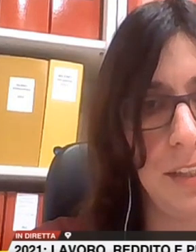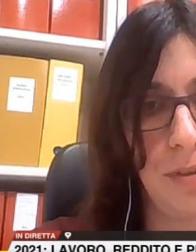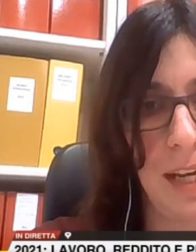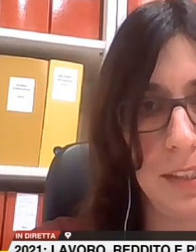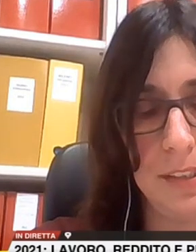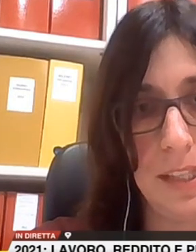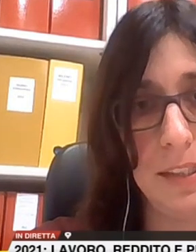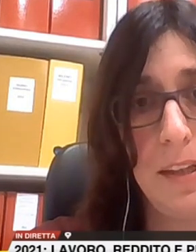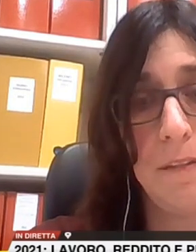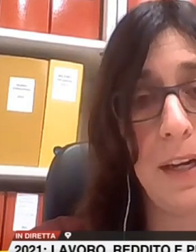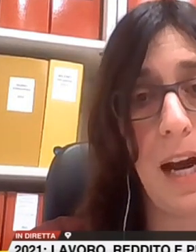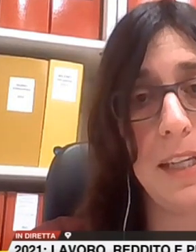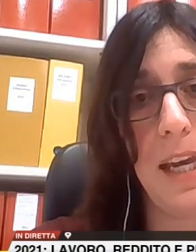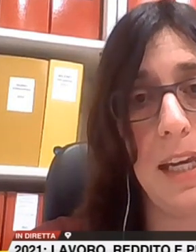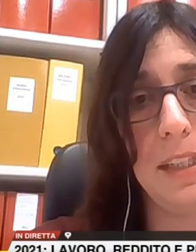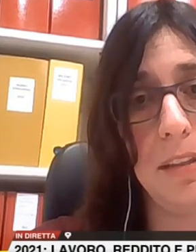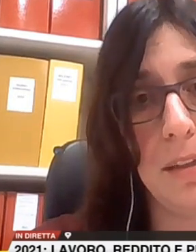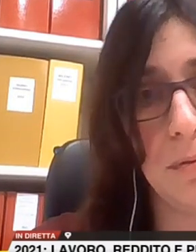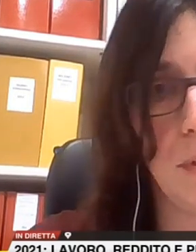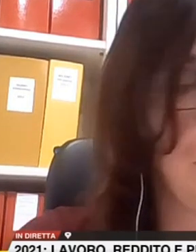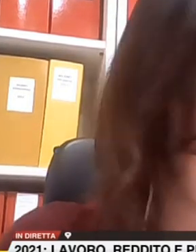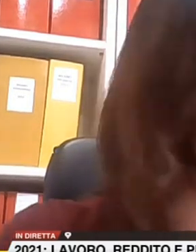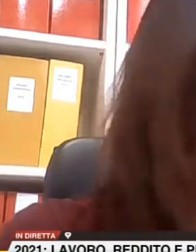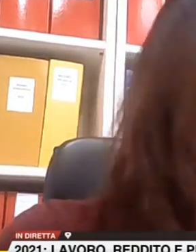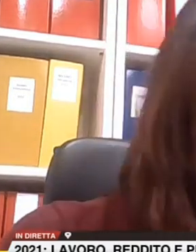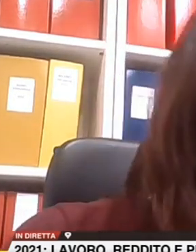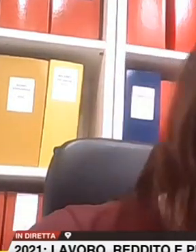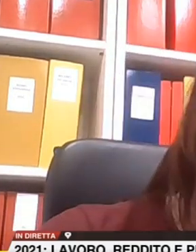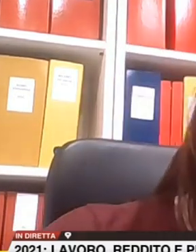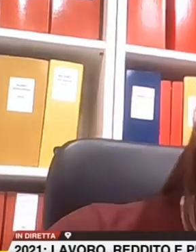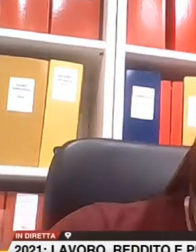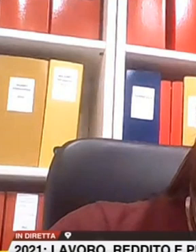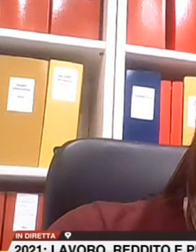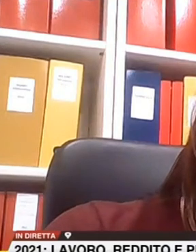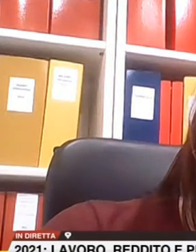CGIL regionale Christian Ferrari e il professore